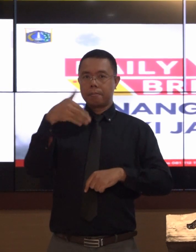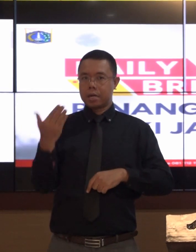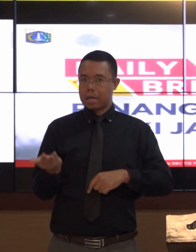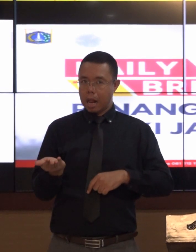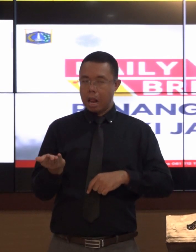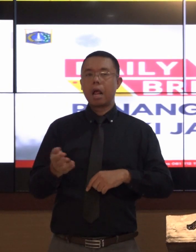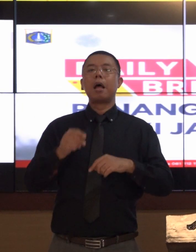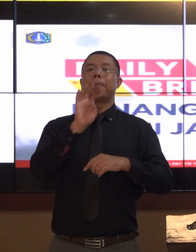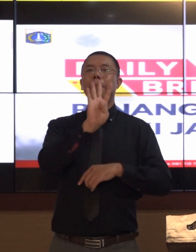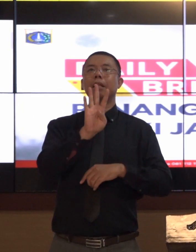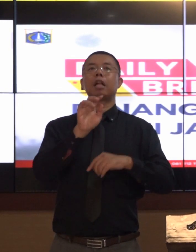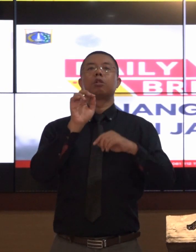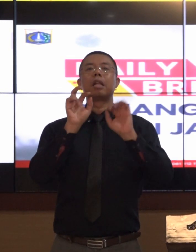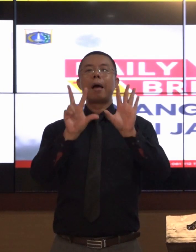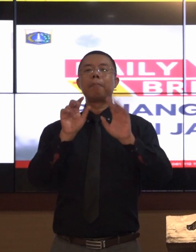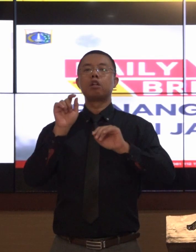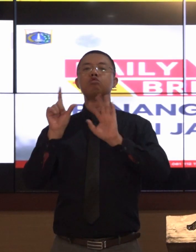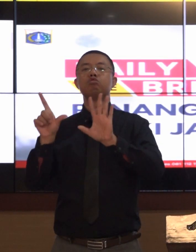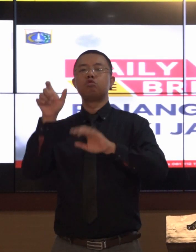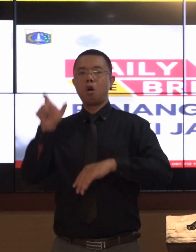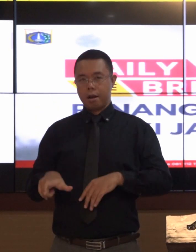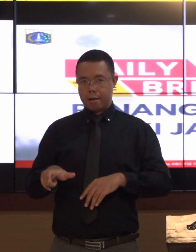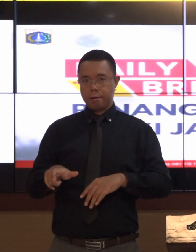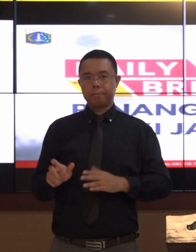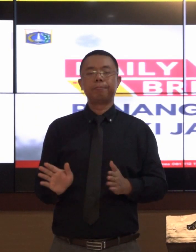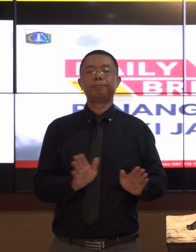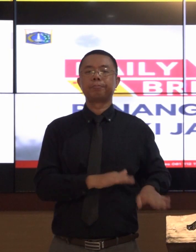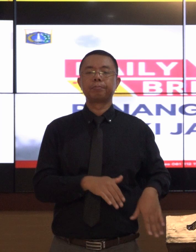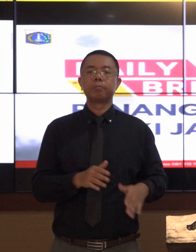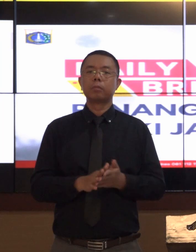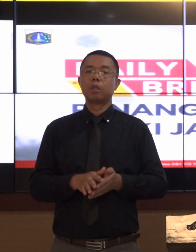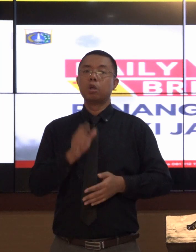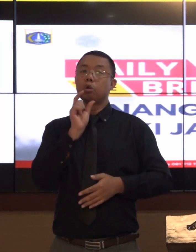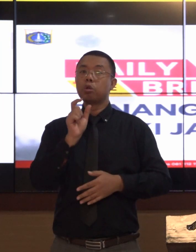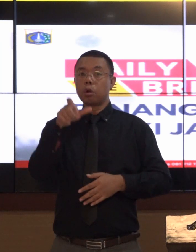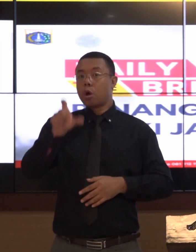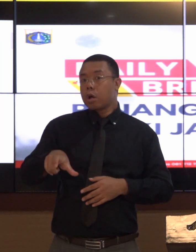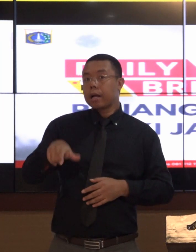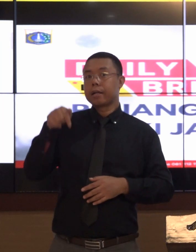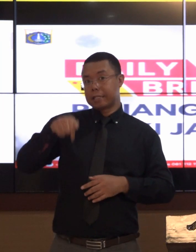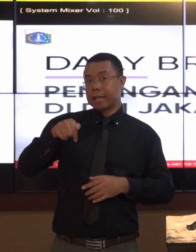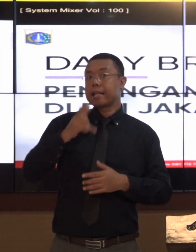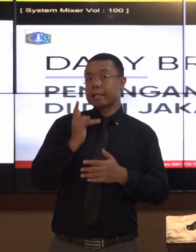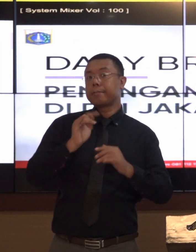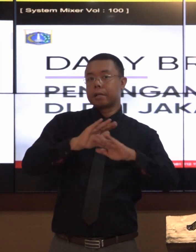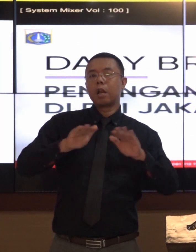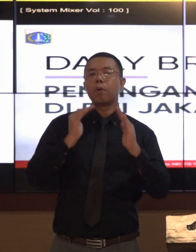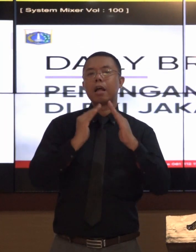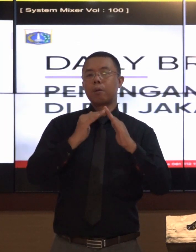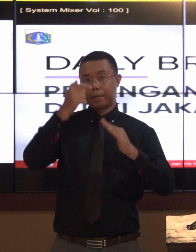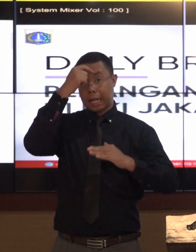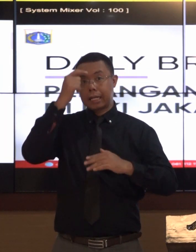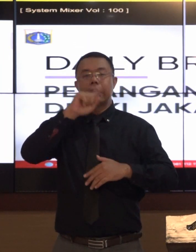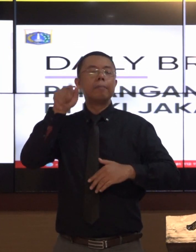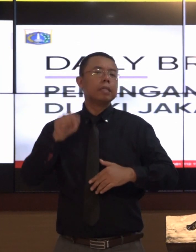sebesar 487 orang untuk pasien yang masih menjalani perawatan di rumah sakit sampai